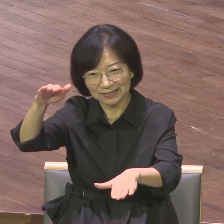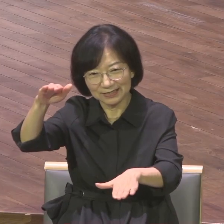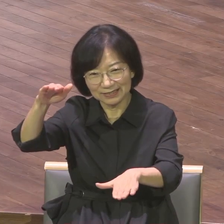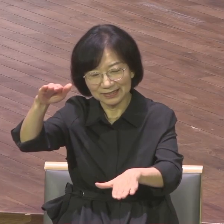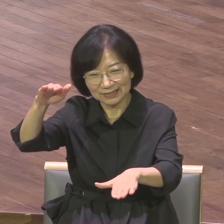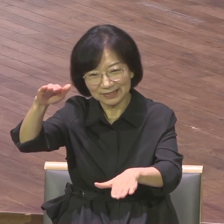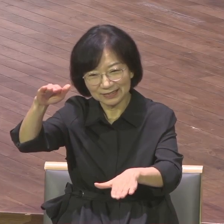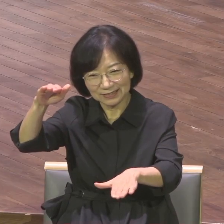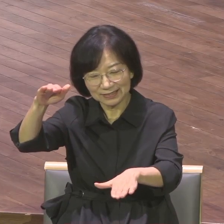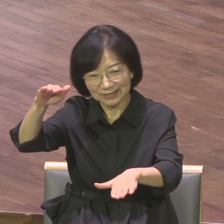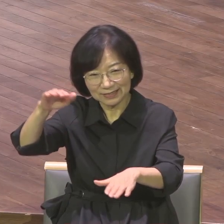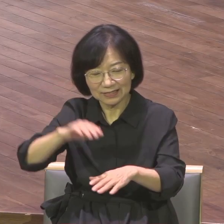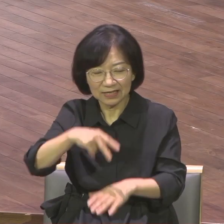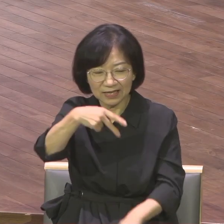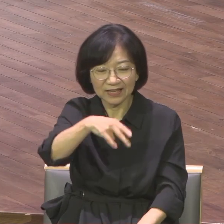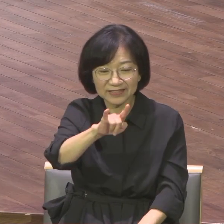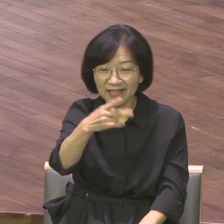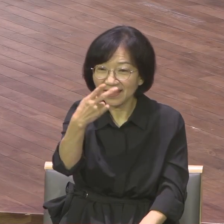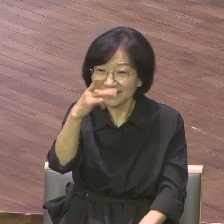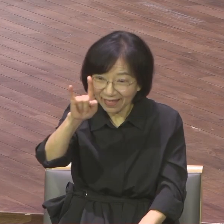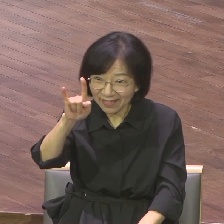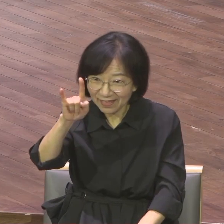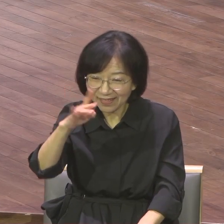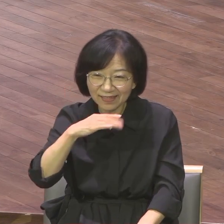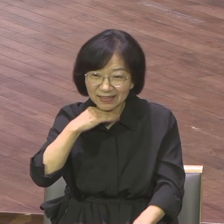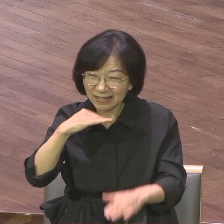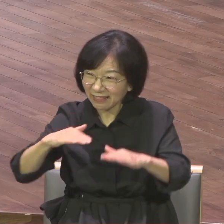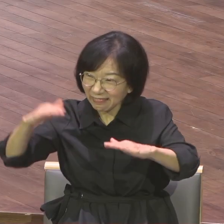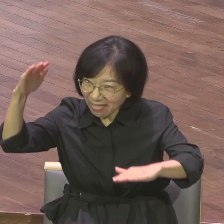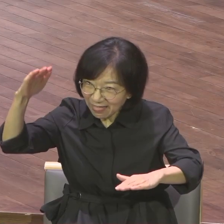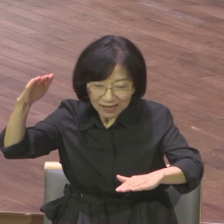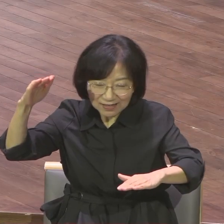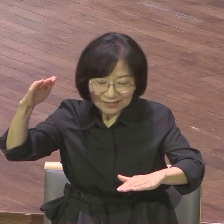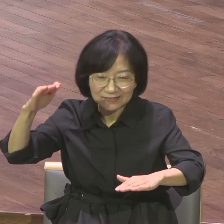세대 차이가 세상 사람 하는 말이고 신앙의 차이지.